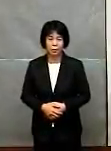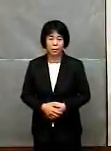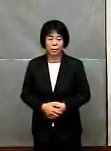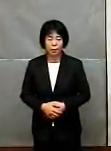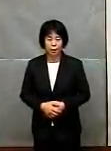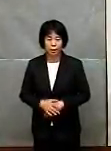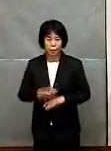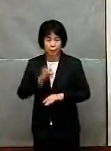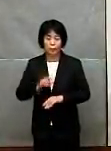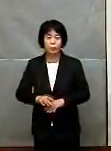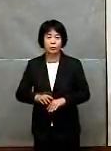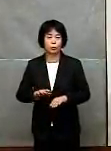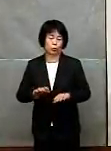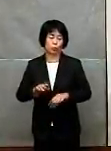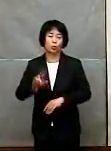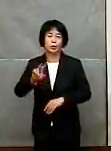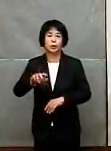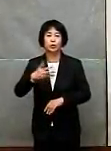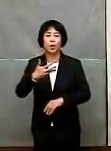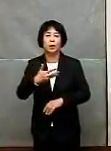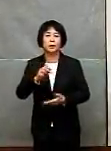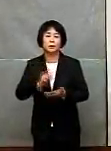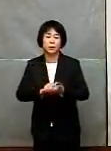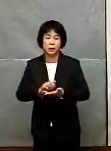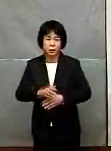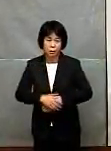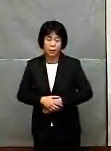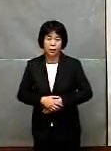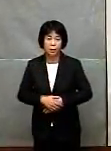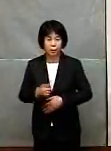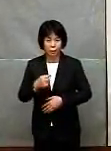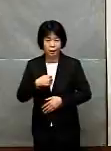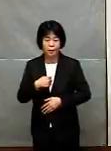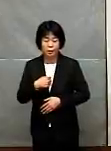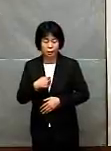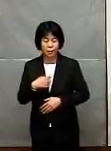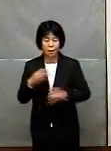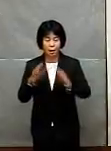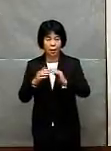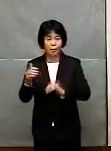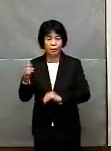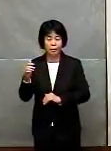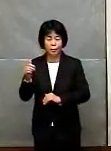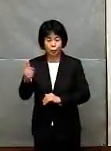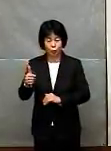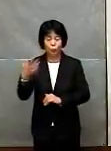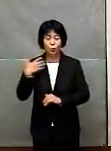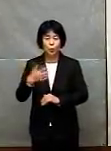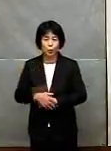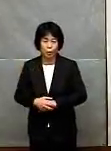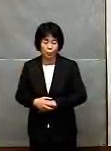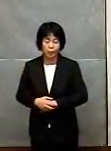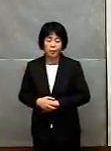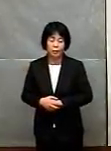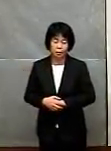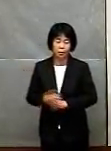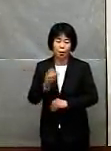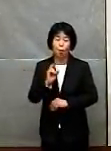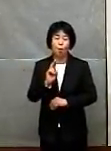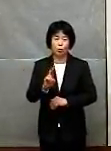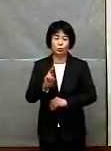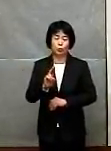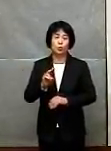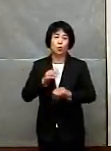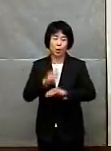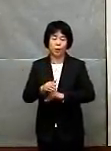まずですね、今週の28日に、私が会長を務めております、大宇羽